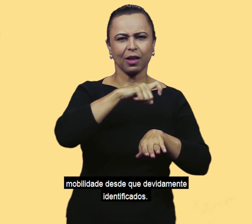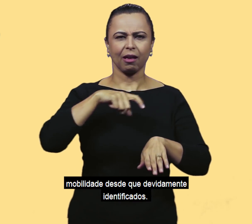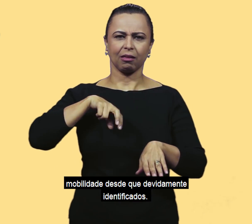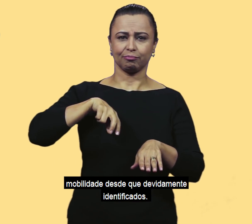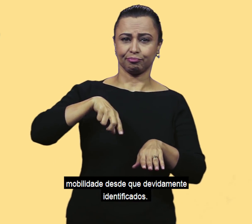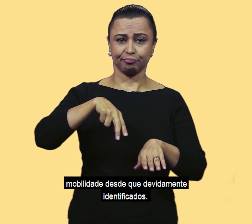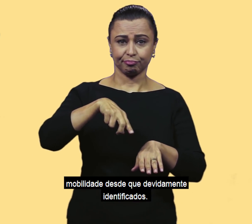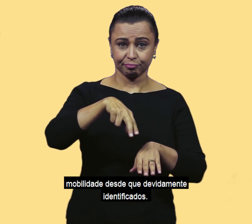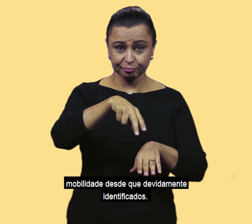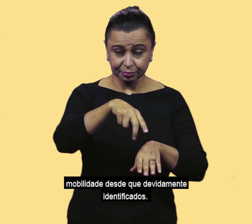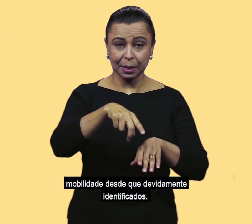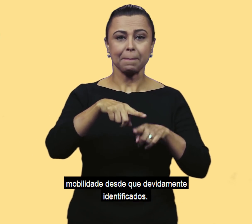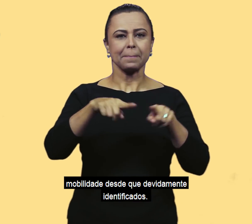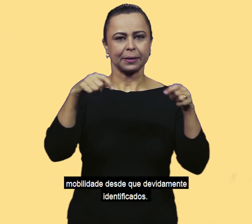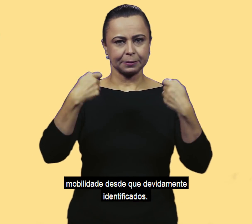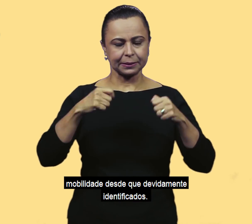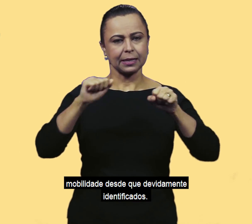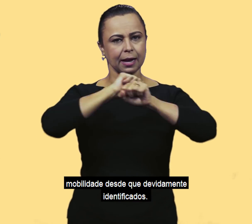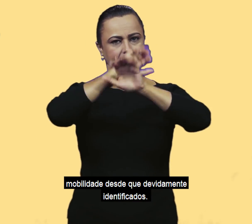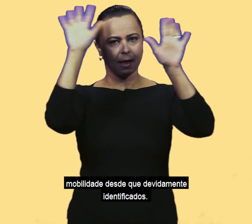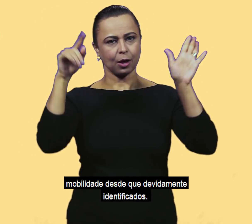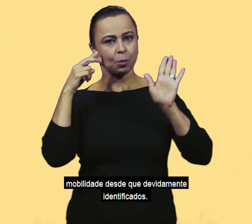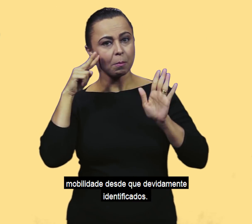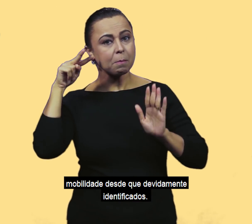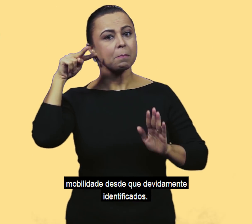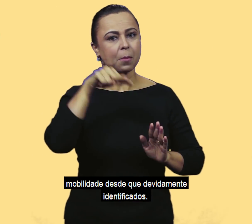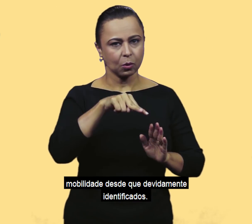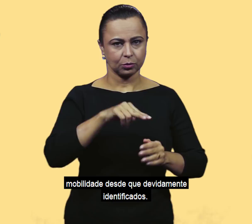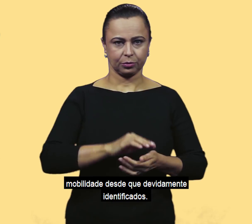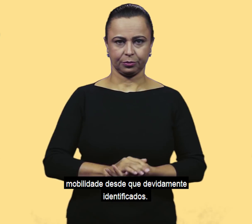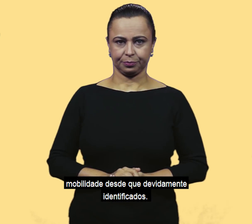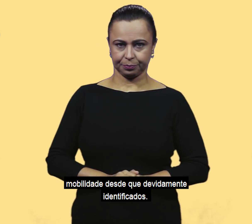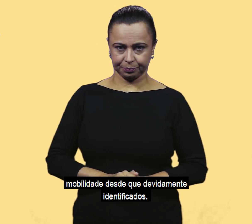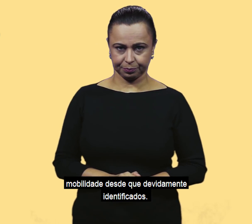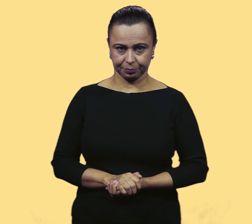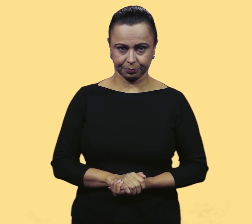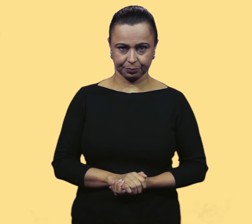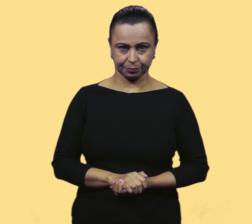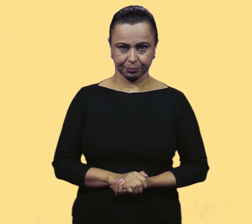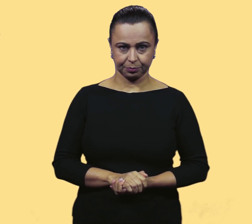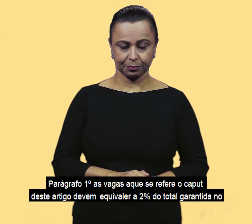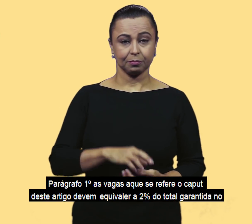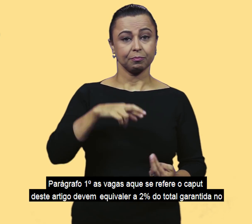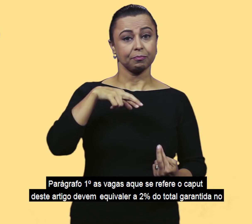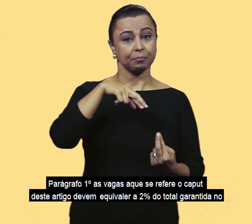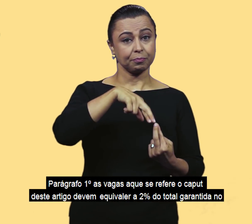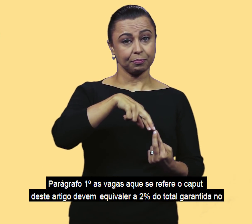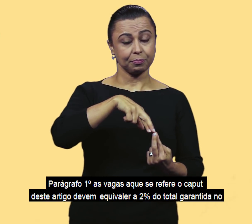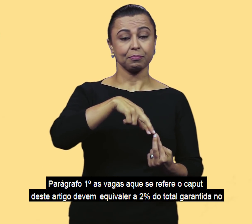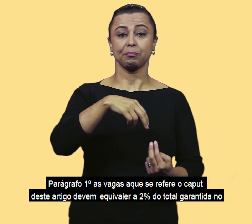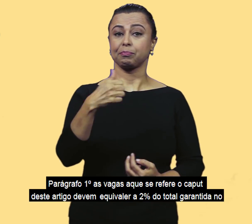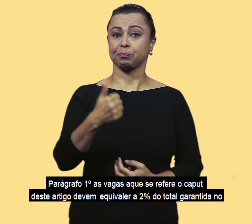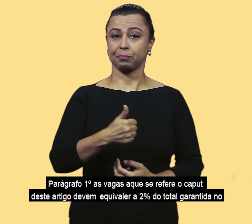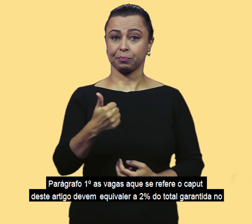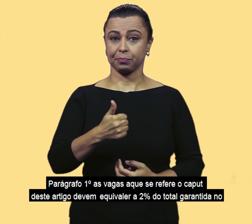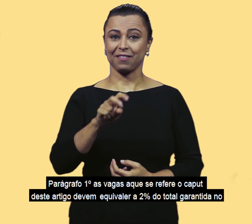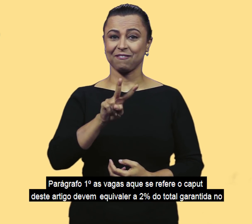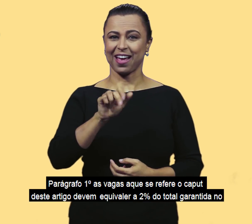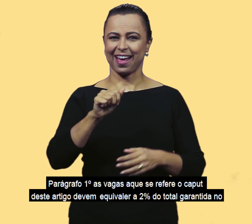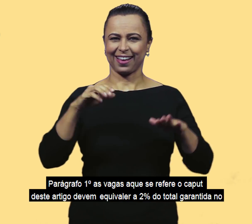desde que devidamente identificados parágrafo 1º as vagas a que se refere o caput deste